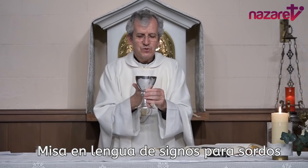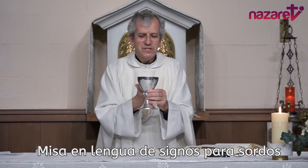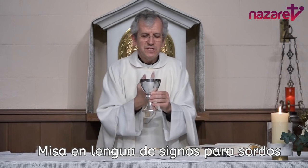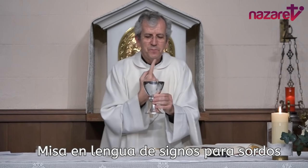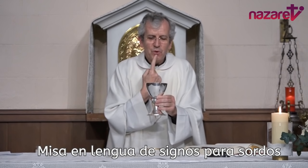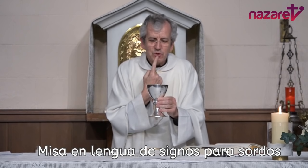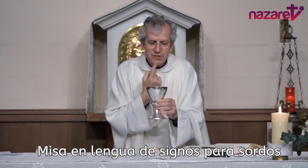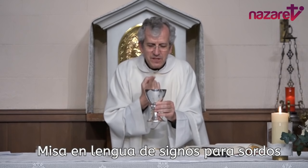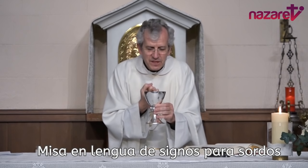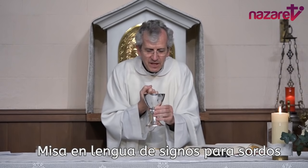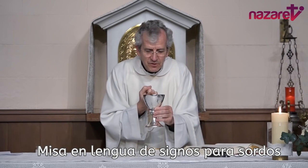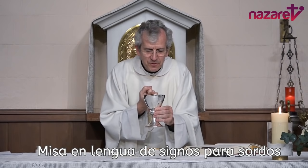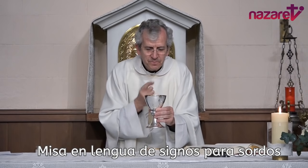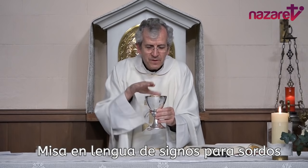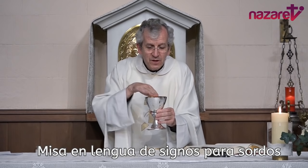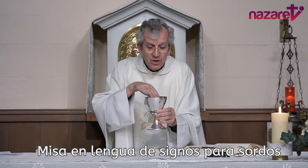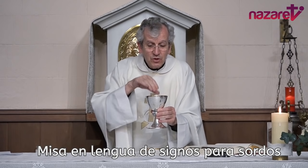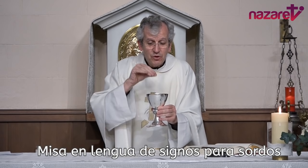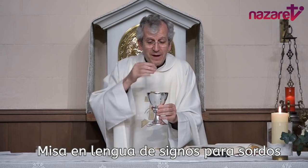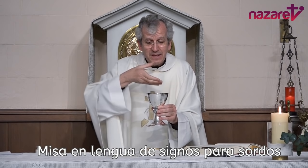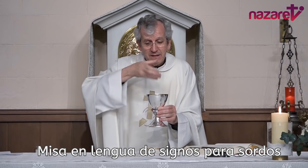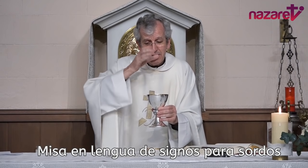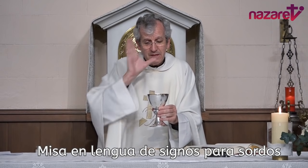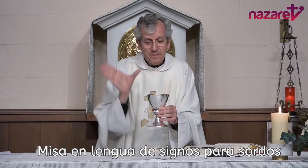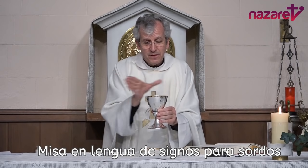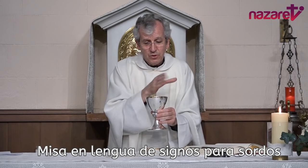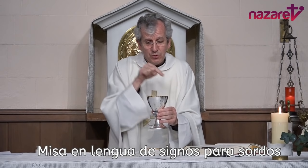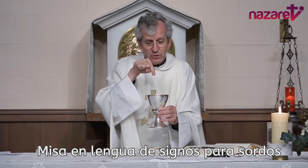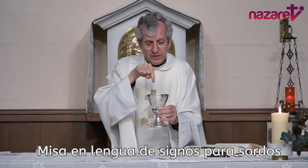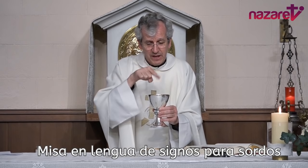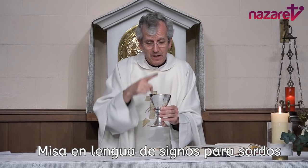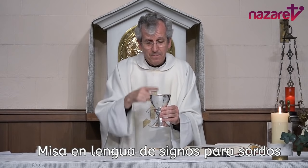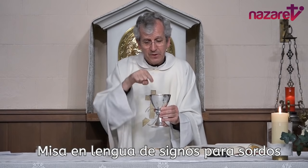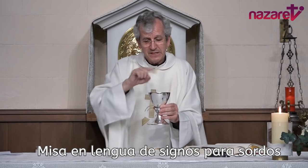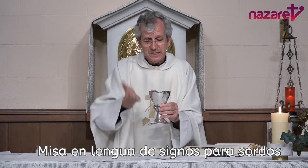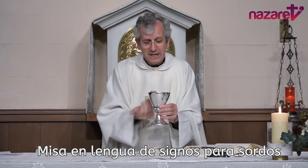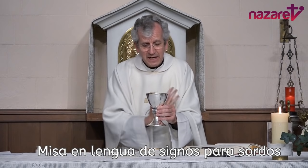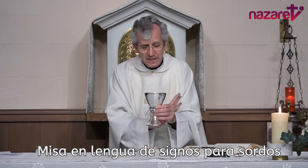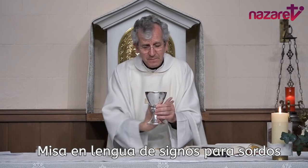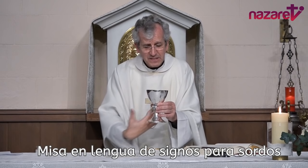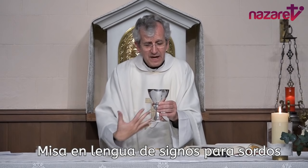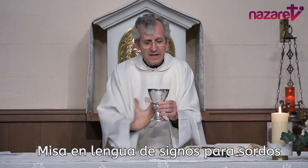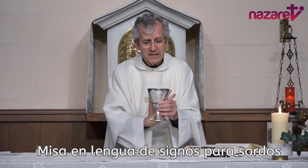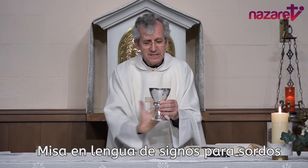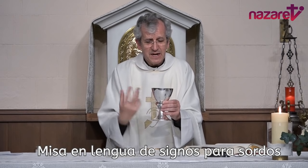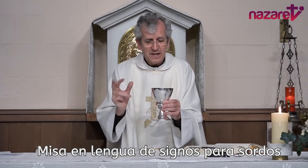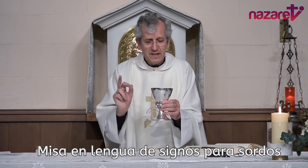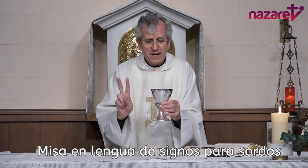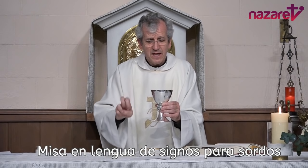sus discípulos, diciendo: Tomad y bebed todos de él, porque este es el cáliz de mi sangre, sangre de la